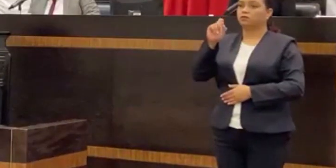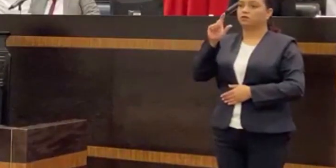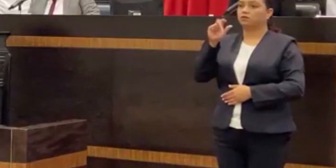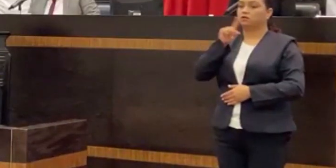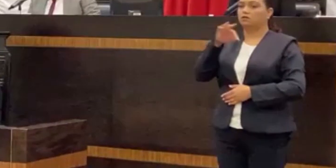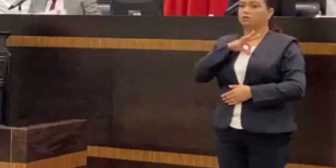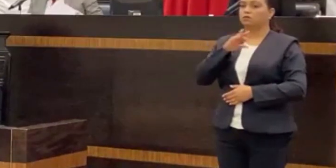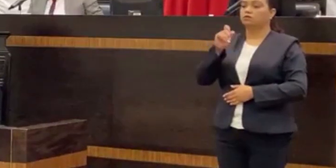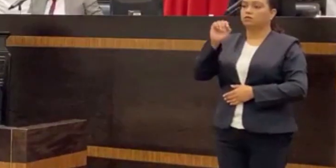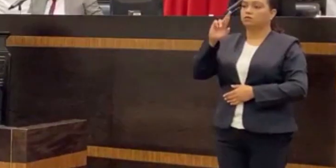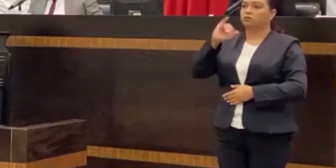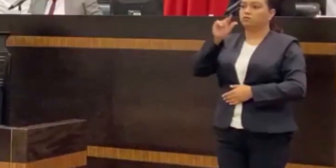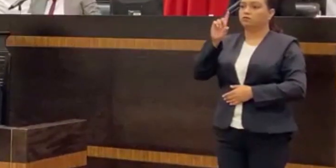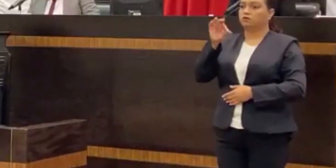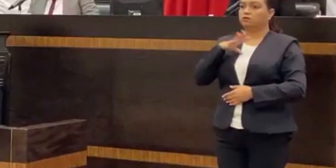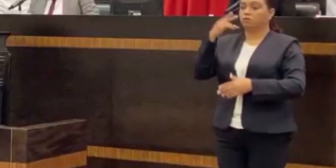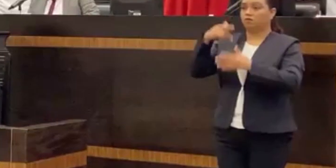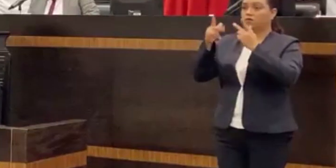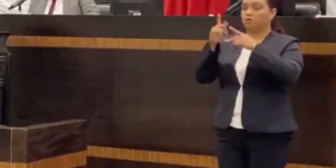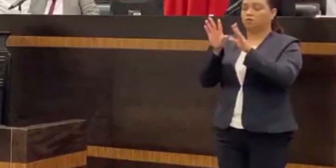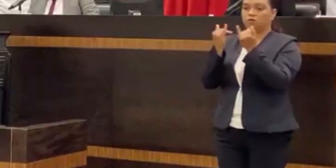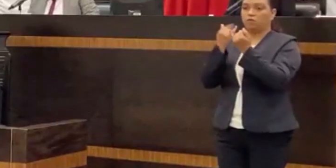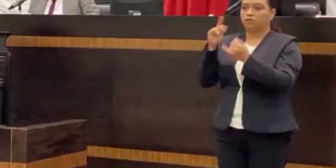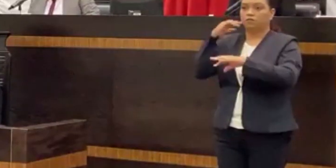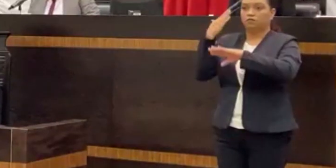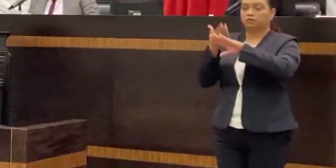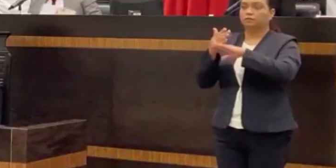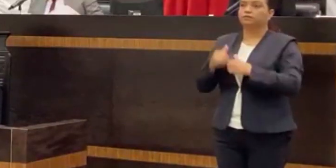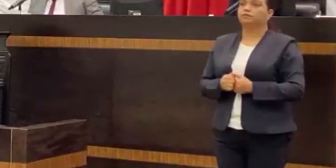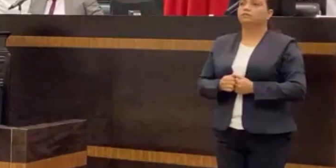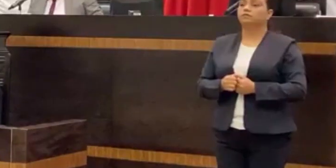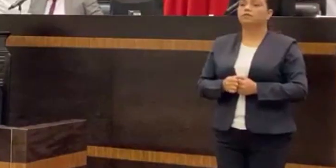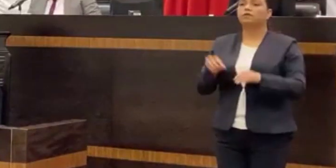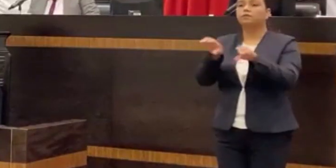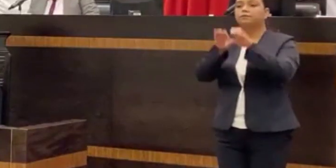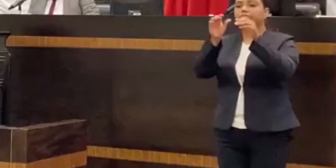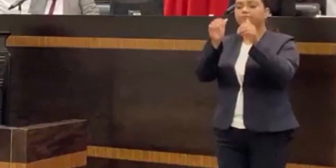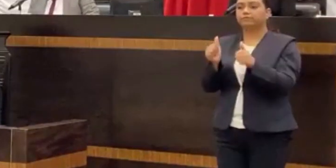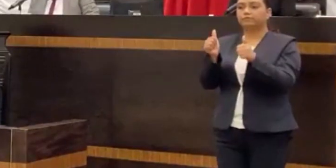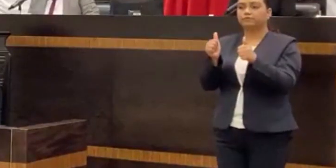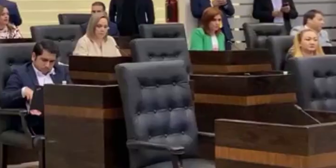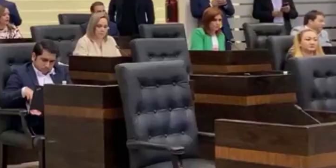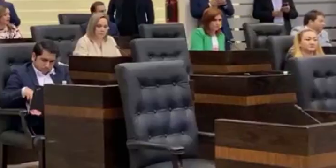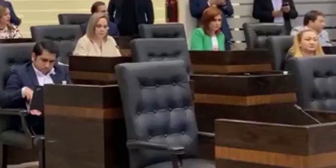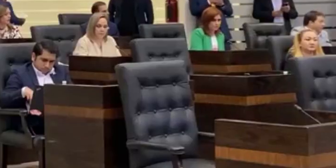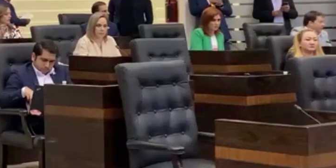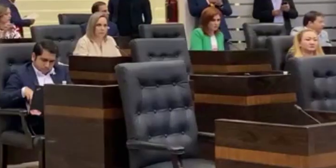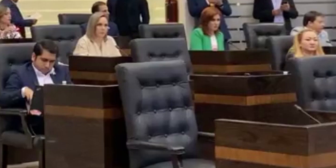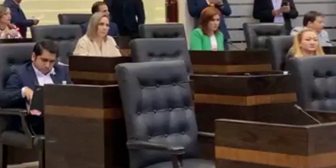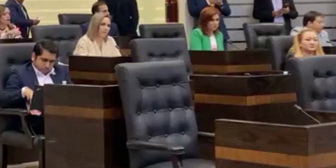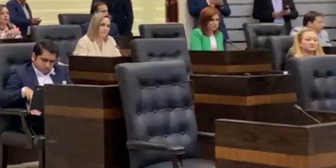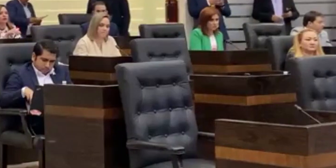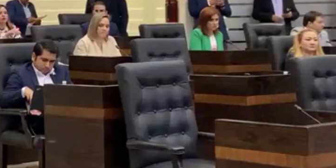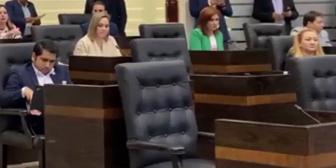del doctor Américo Villarreal Anaya porque hoy no hubo resistencia para que se presentaran en el pleno o comisiones los